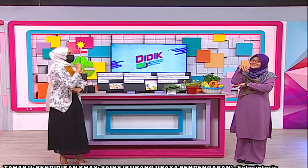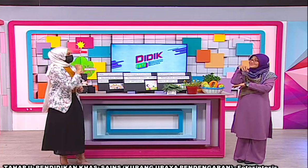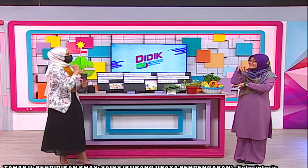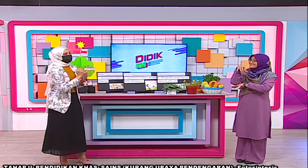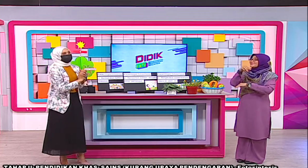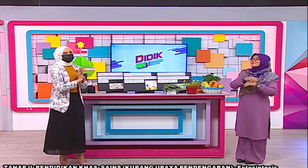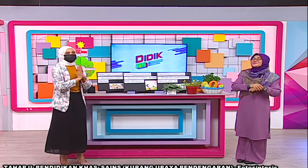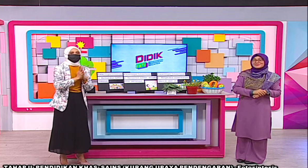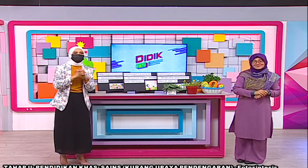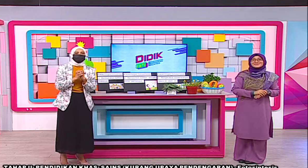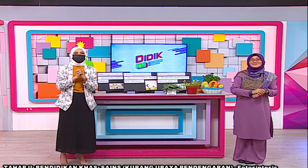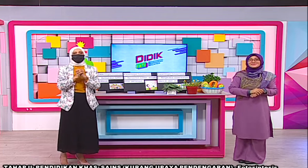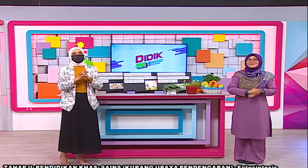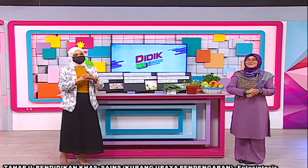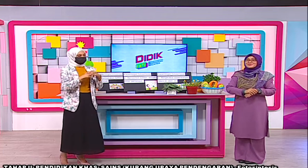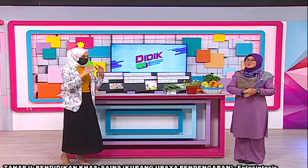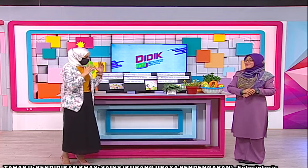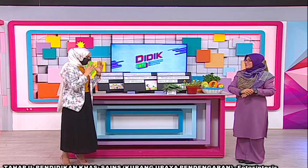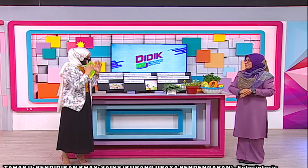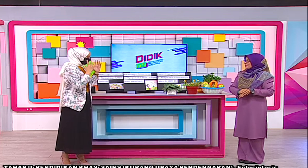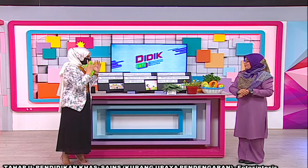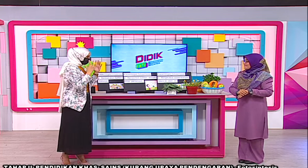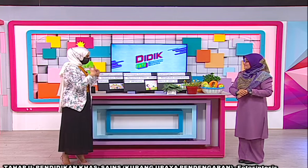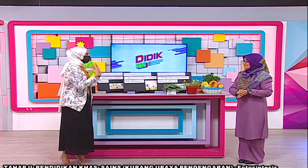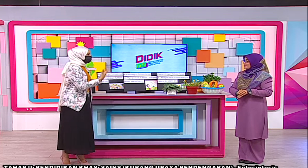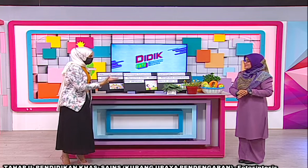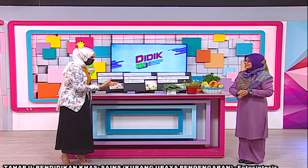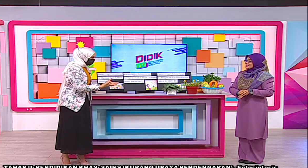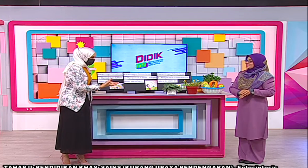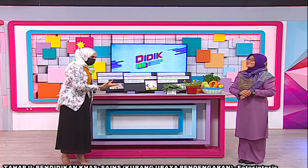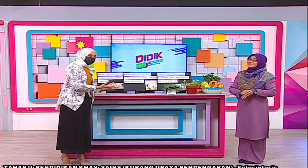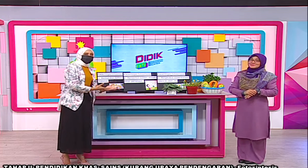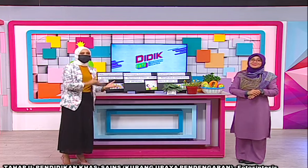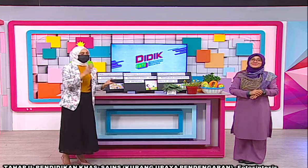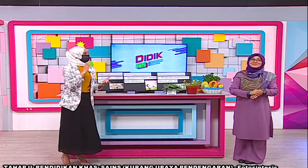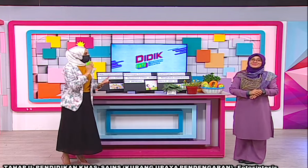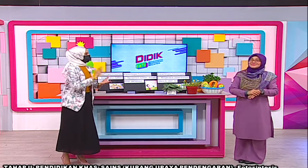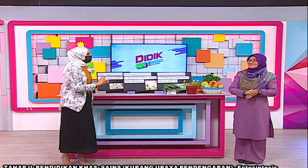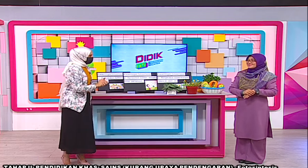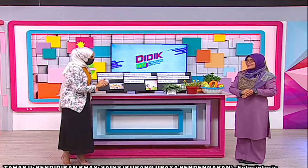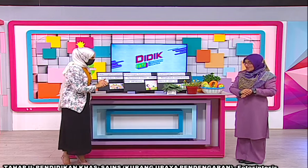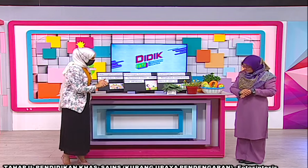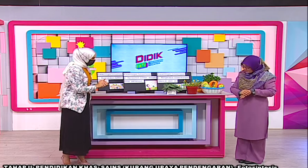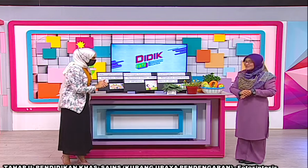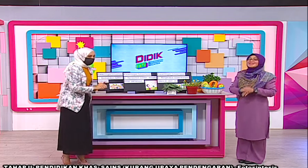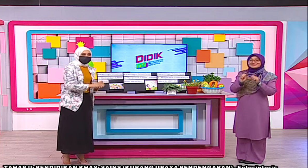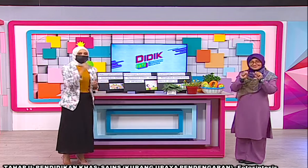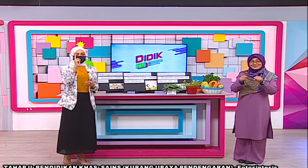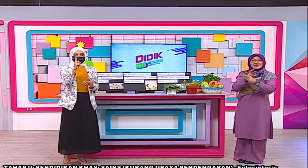macam tuh baik macet tuh jadi kita data banyak kadonya parisikku gitu benti berhak lagi Sekali sagung ada di